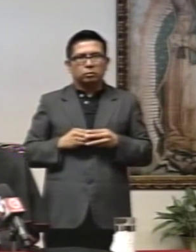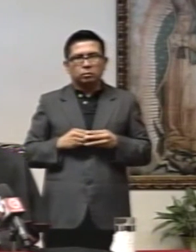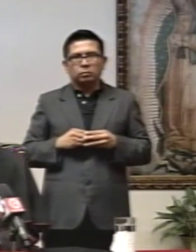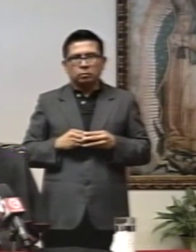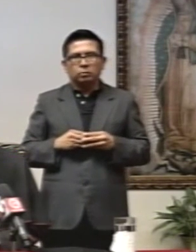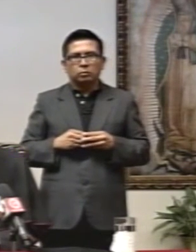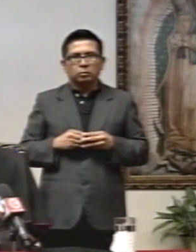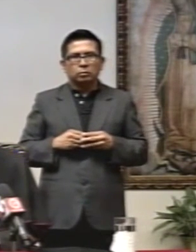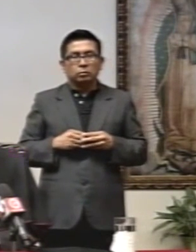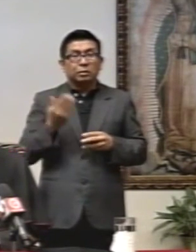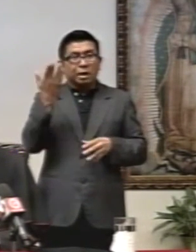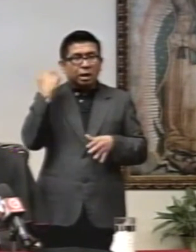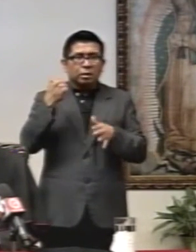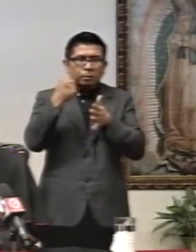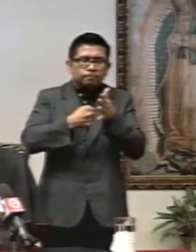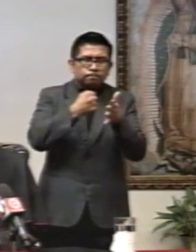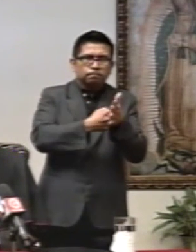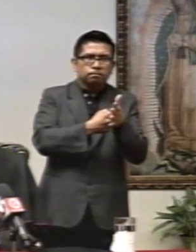que